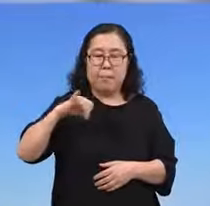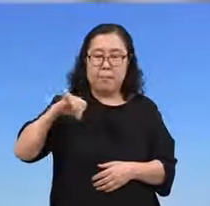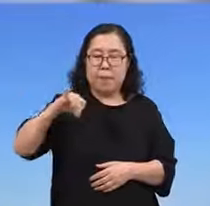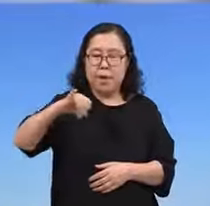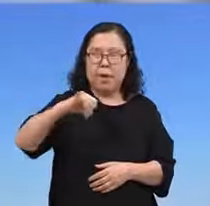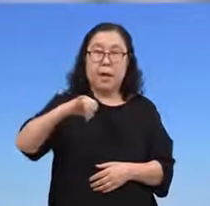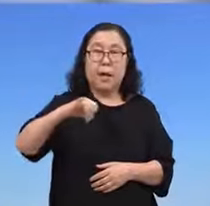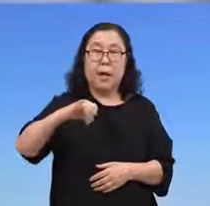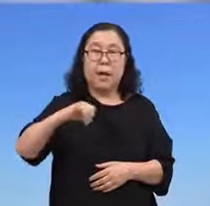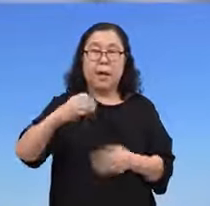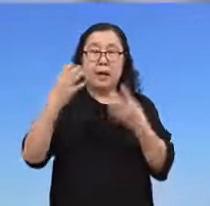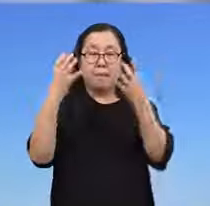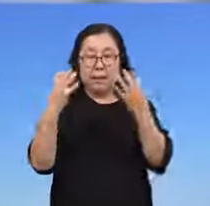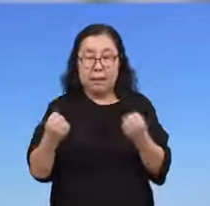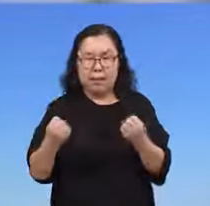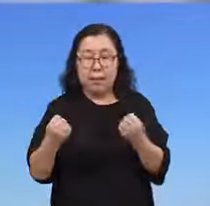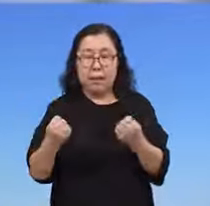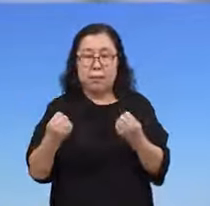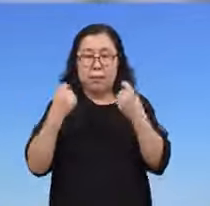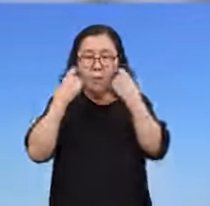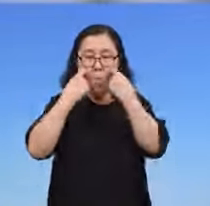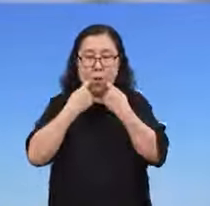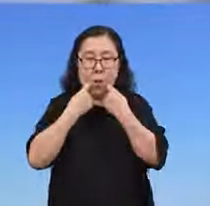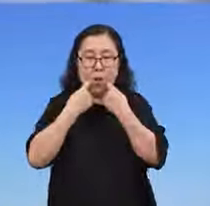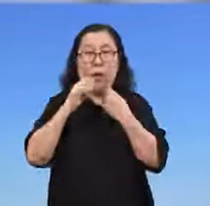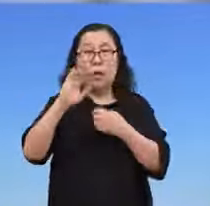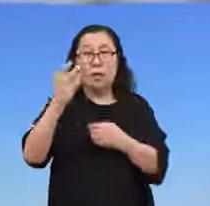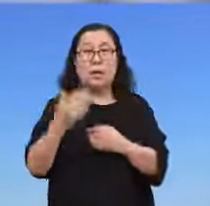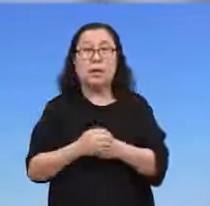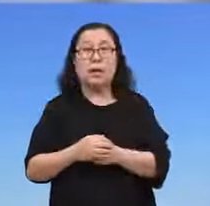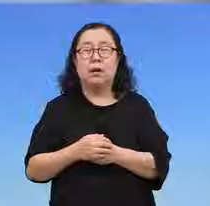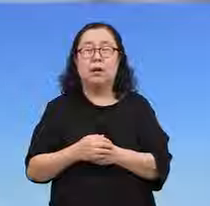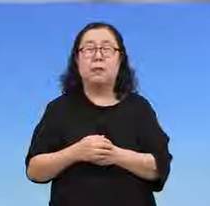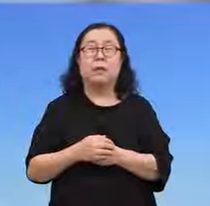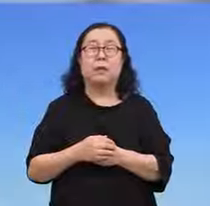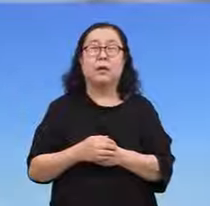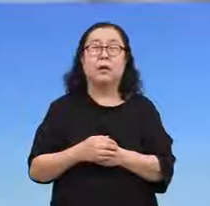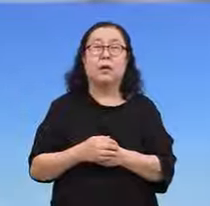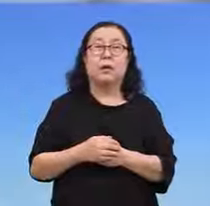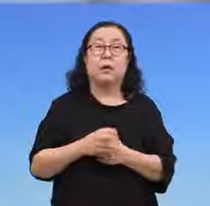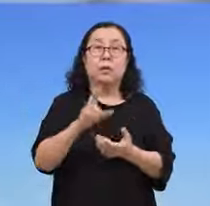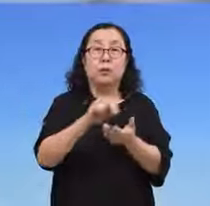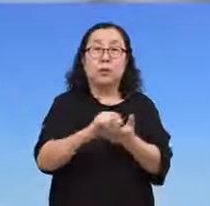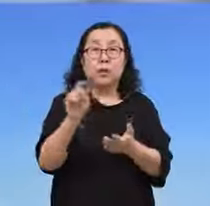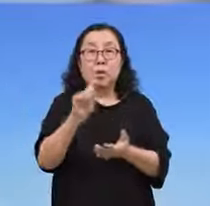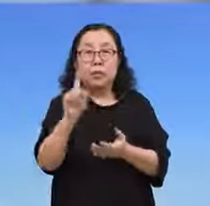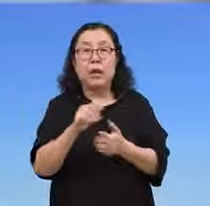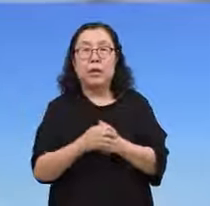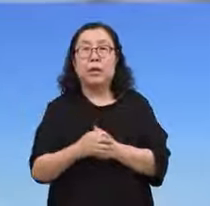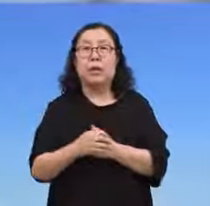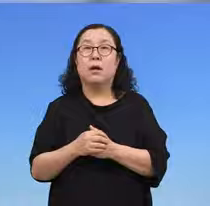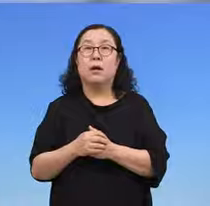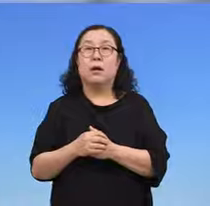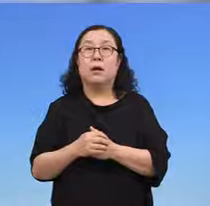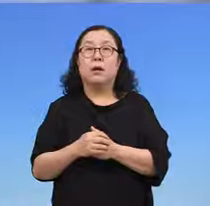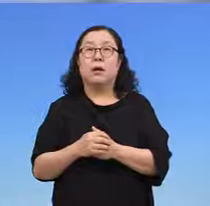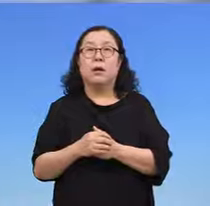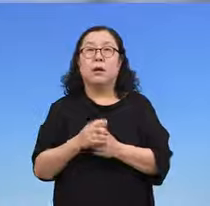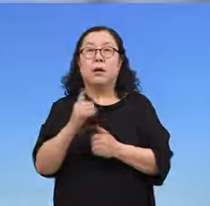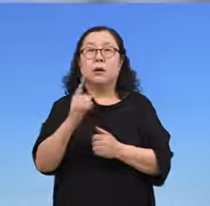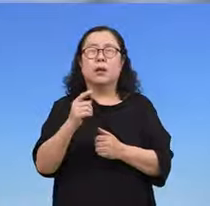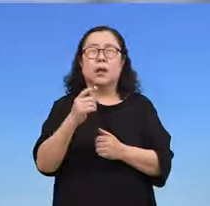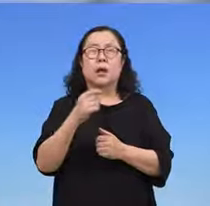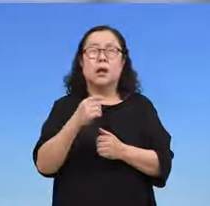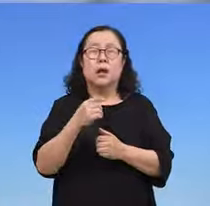장에 많으면 살도 빠진다 그러더라고요. 그래서 막 열심히 막 사다 먹고 하는데 문제가 뭐냐? 치명적인